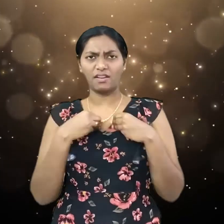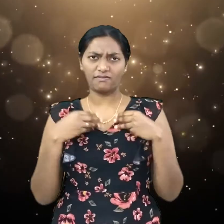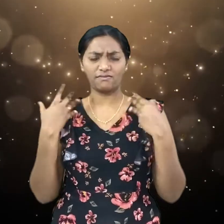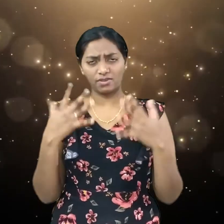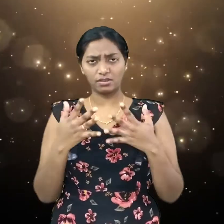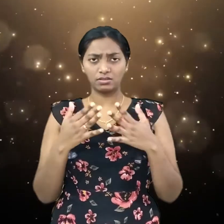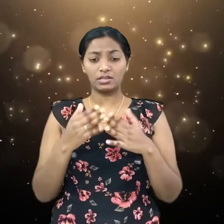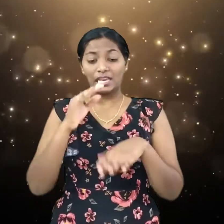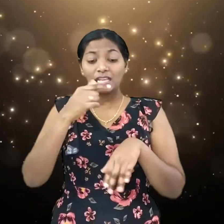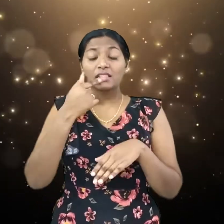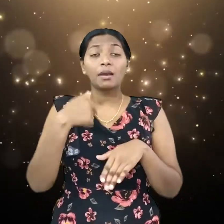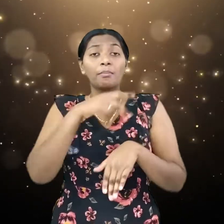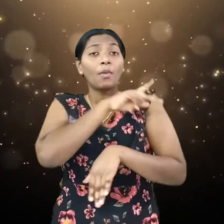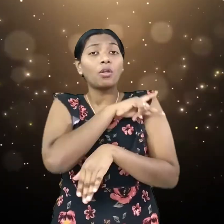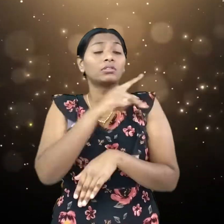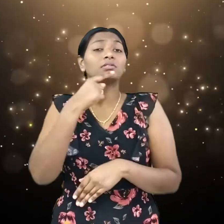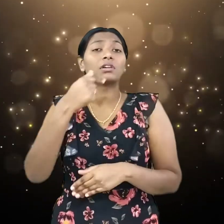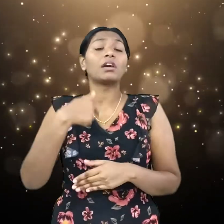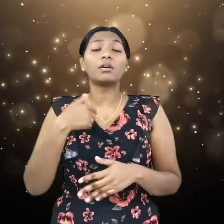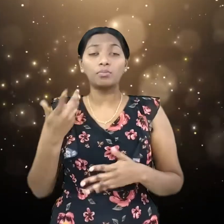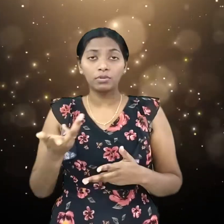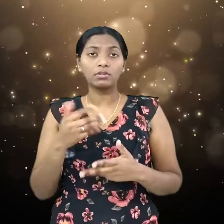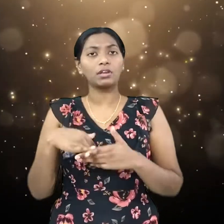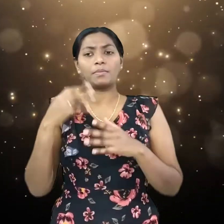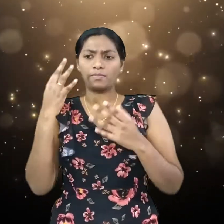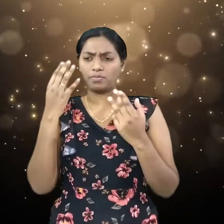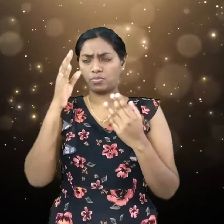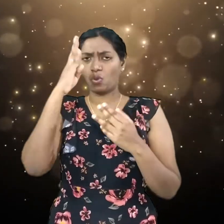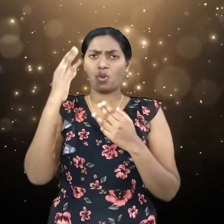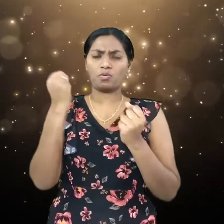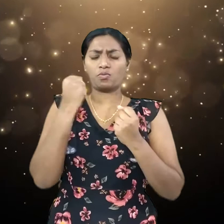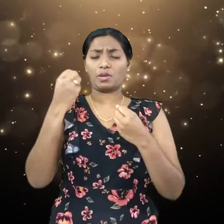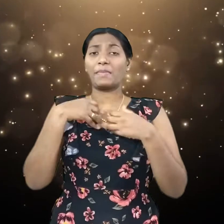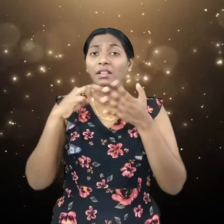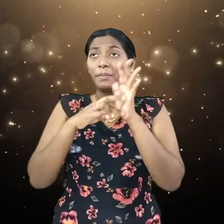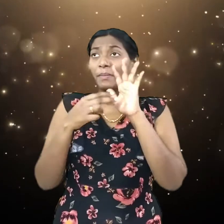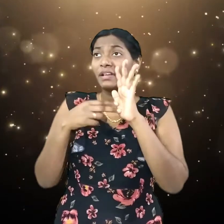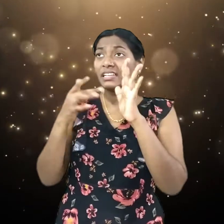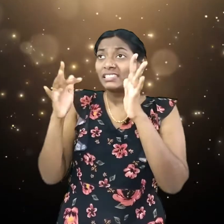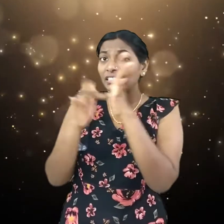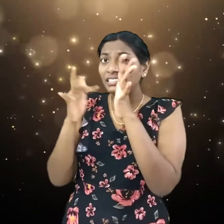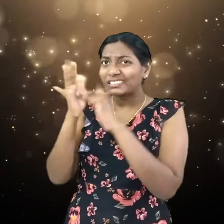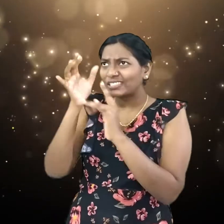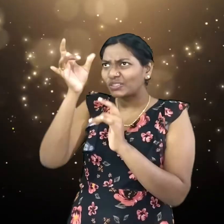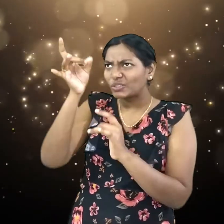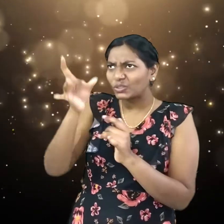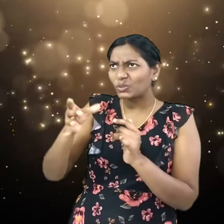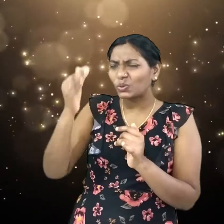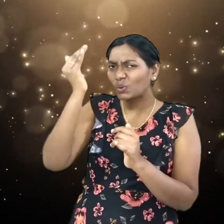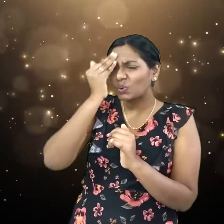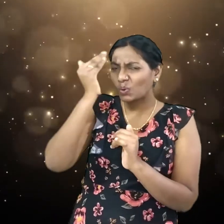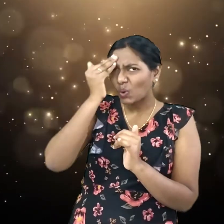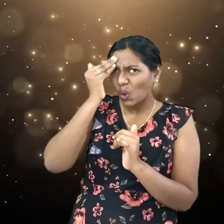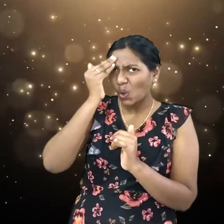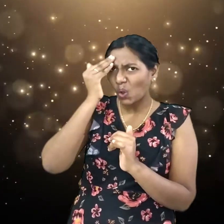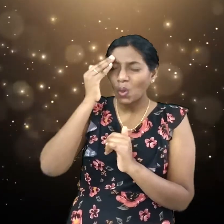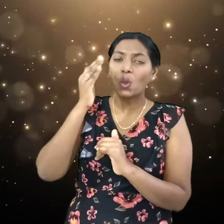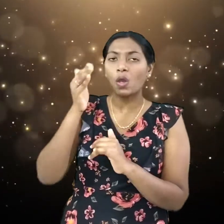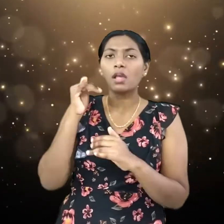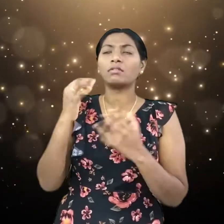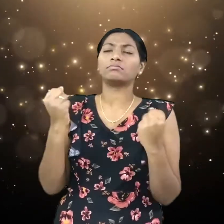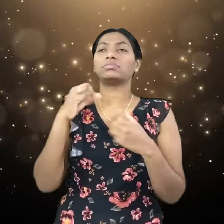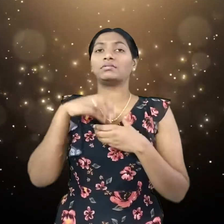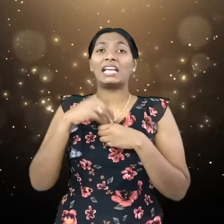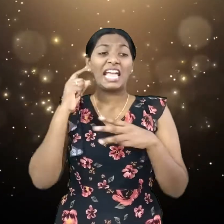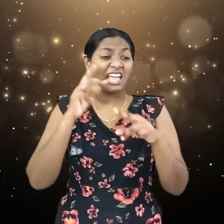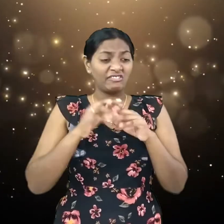यहां पर बता रहा है कि मुझे अनुग्रह मिला। तो हम ये कहते तो हैं कि ओ यीशु मसीह को ग्रहण करो, पर सच्चाई है कि अगर यीशु मसीह ना चाहे तो हम उसको